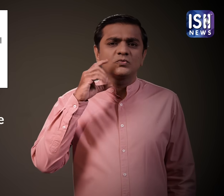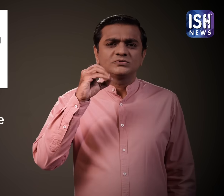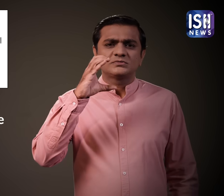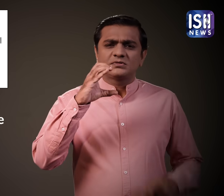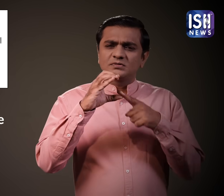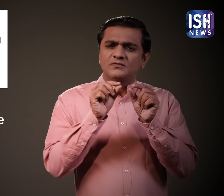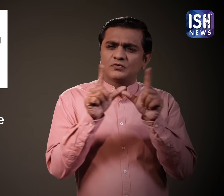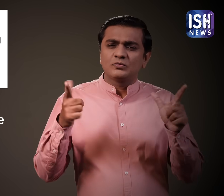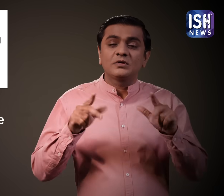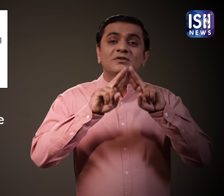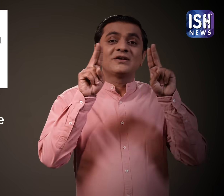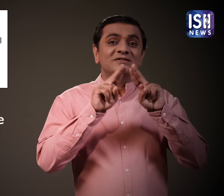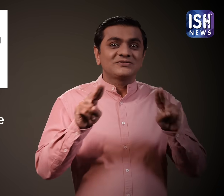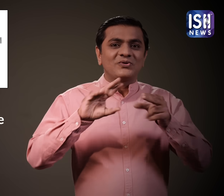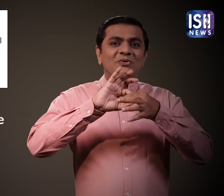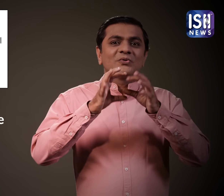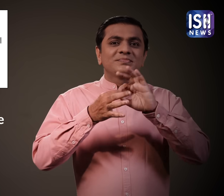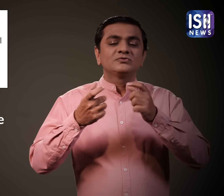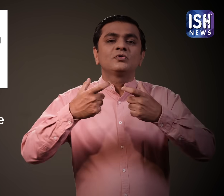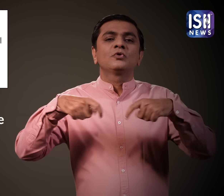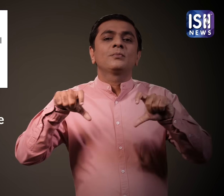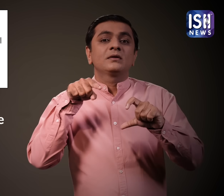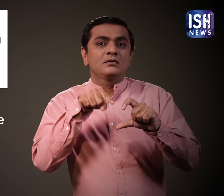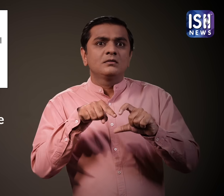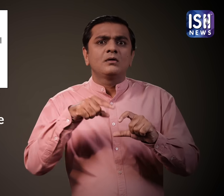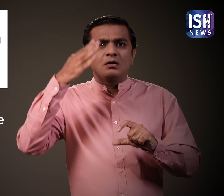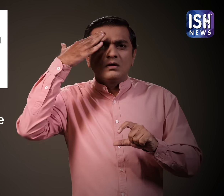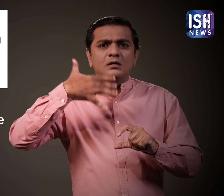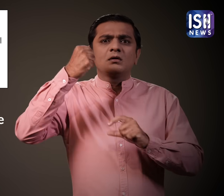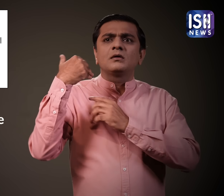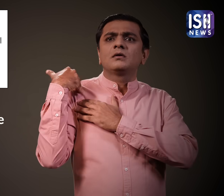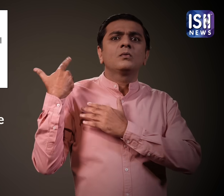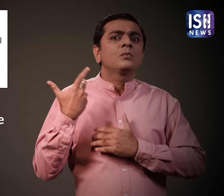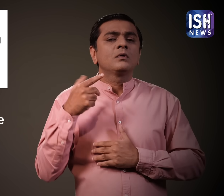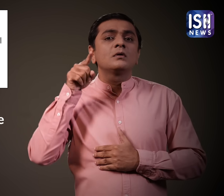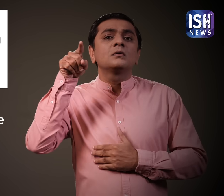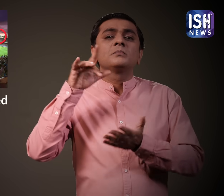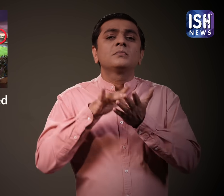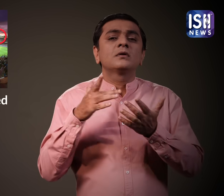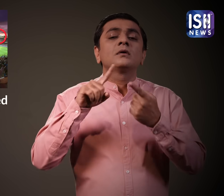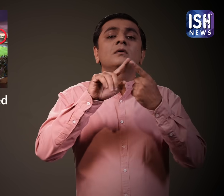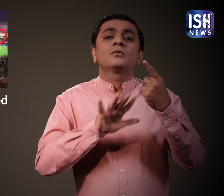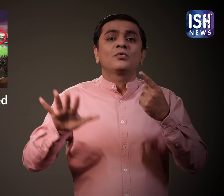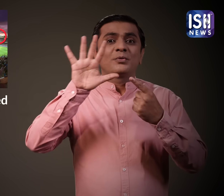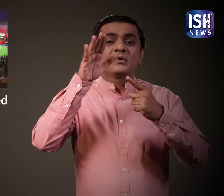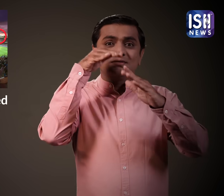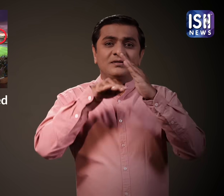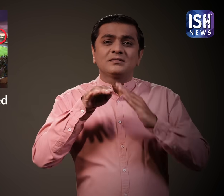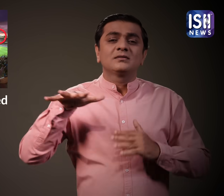अंतराश्ट्य ओलिम्पिक समिती आयोसी लॉसेन स्विचलेन यॉरोप में स्थित एक